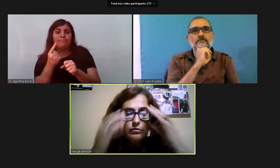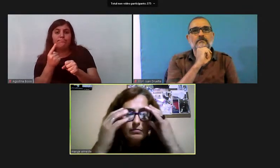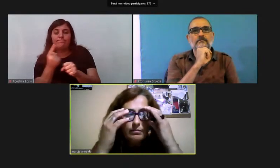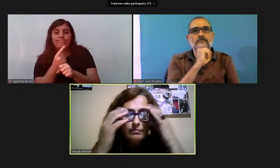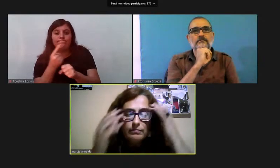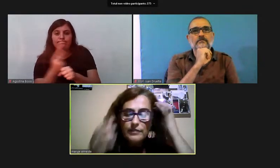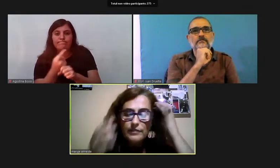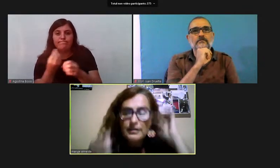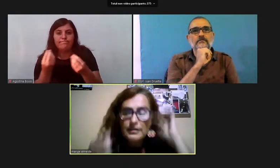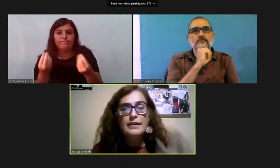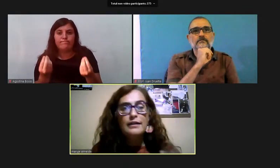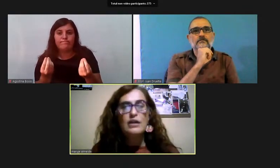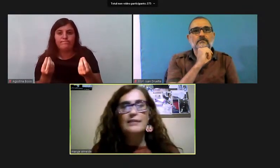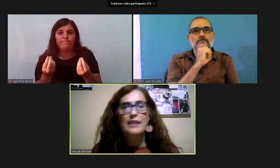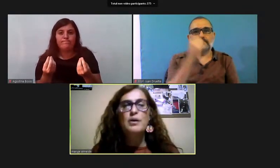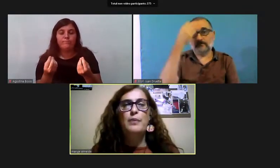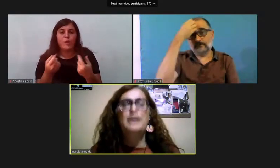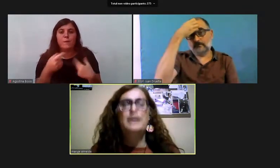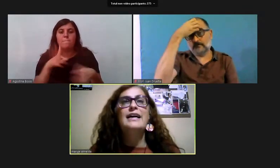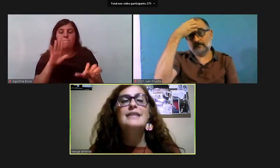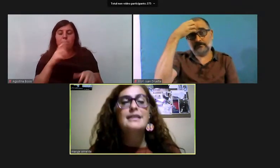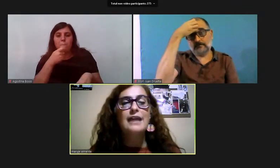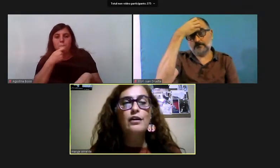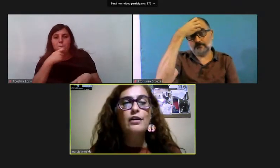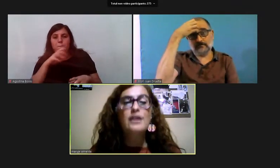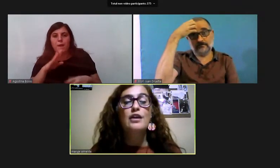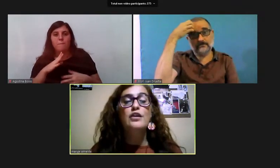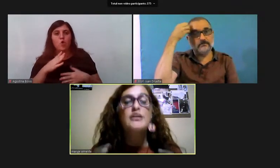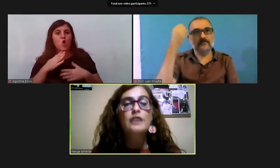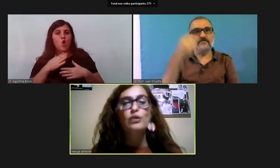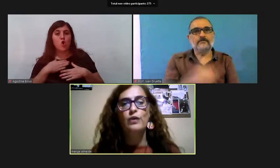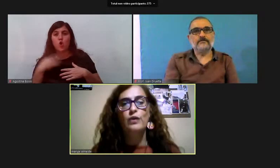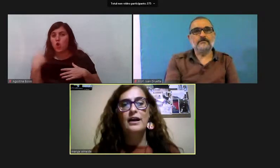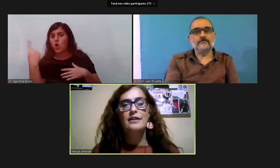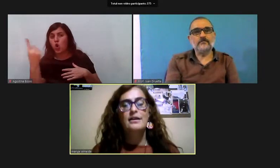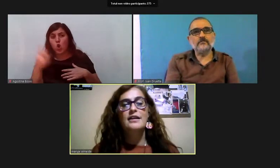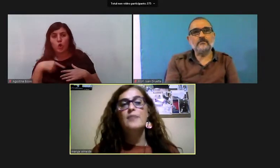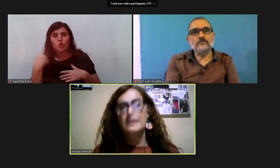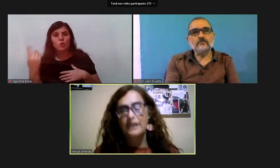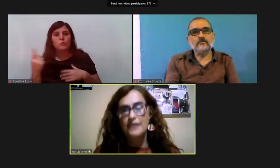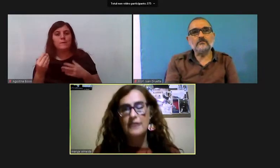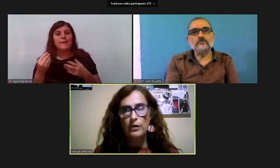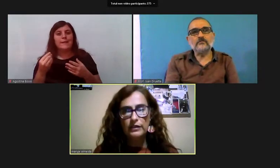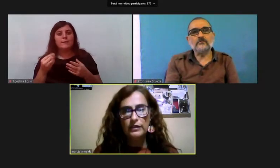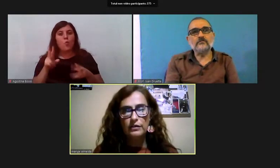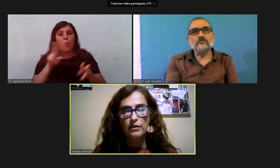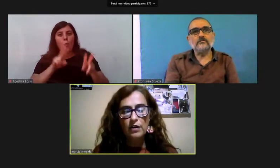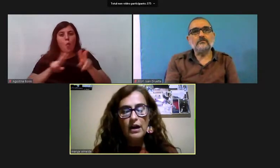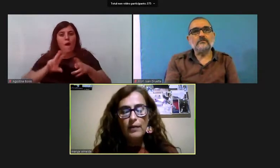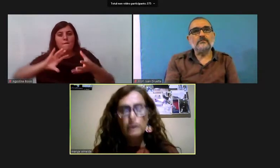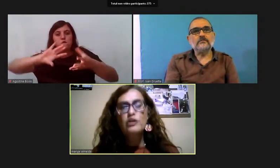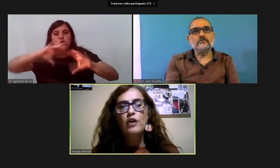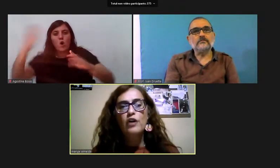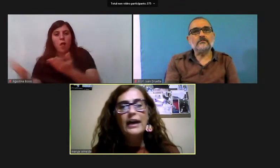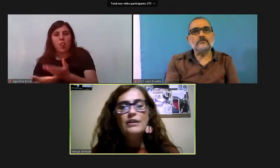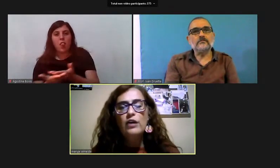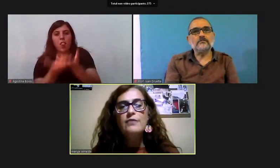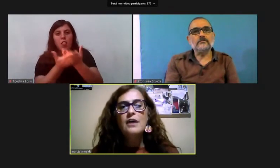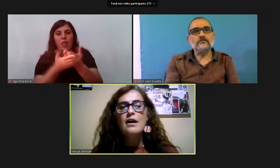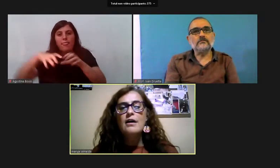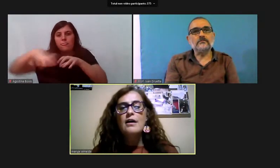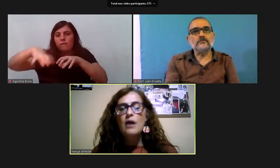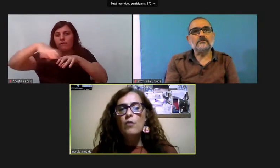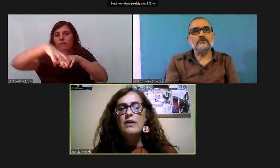digamos, sin hacer, o sea, tenemos que poder garantizarlo desde los distintos lugares de pertenencia nuestros, ¿no? Por eso digo, esto